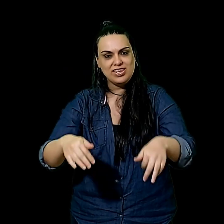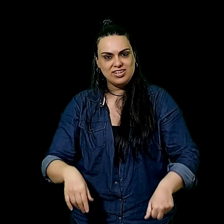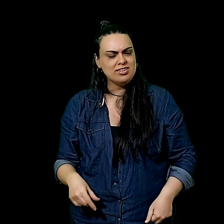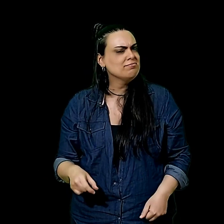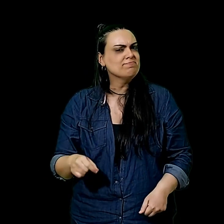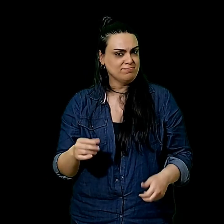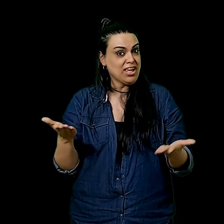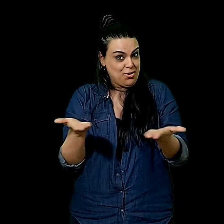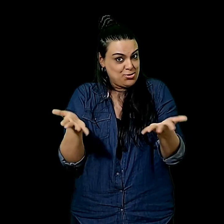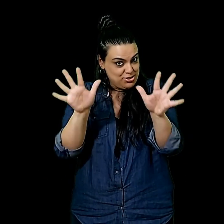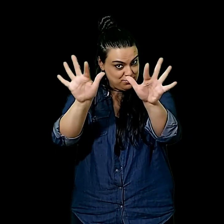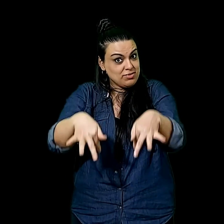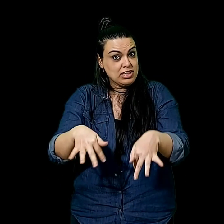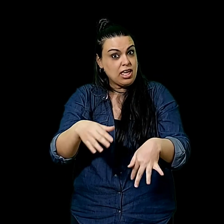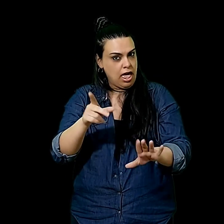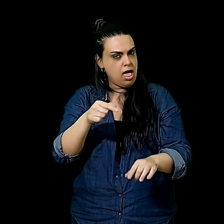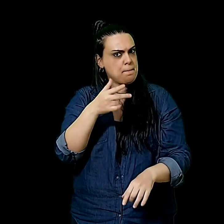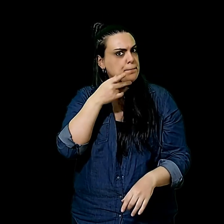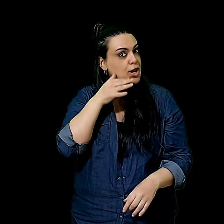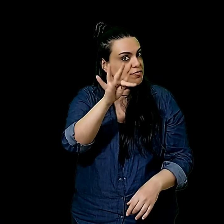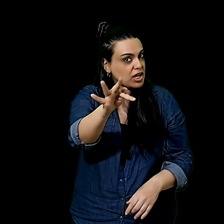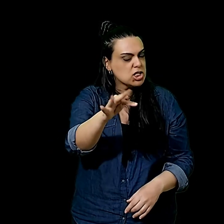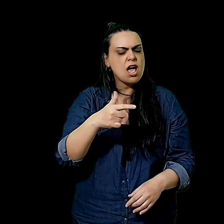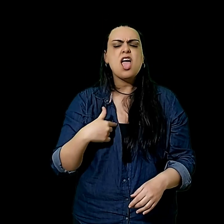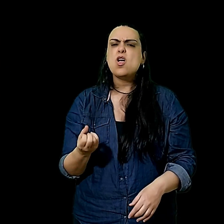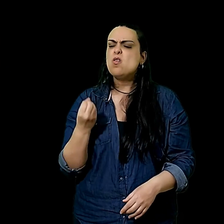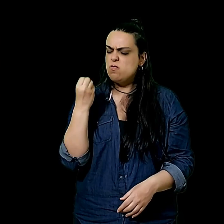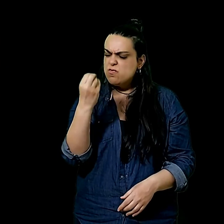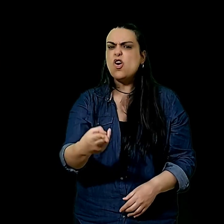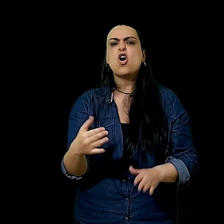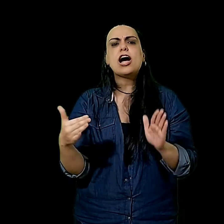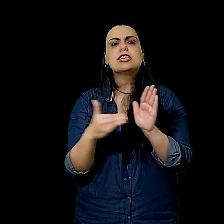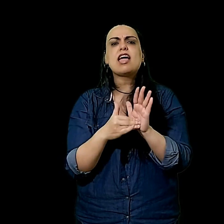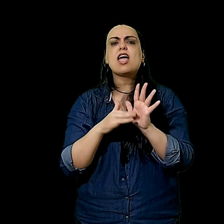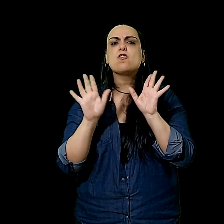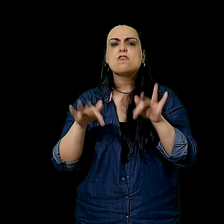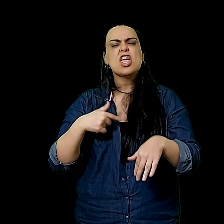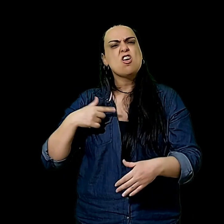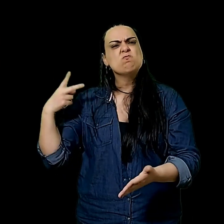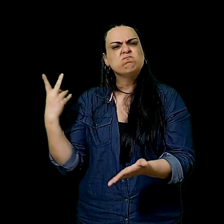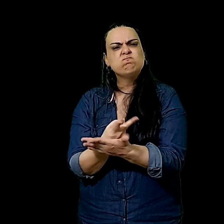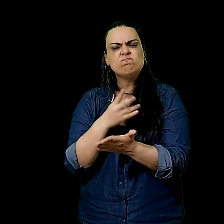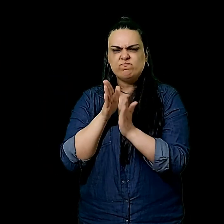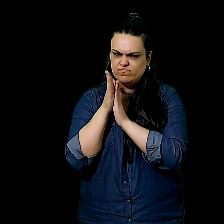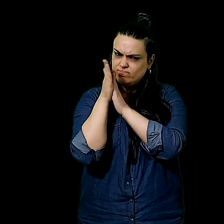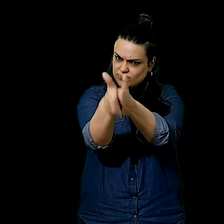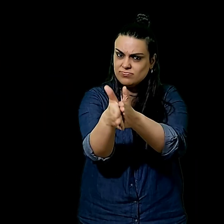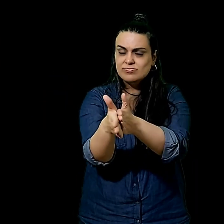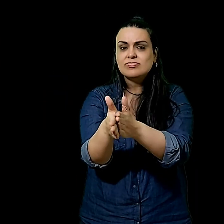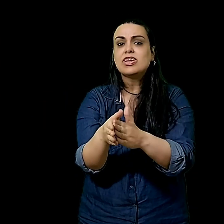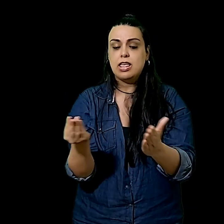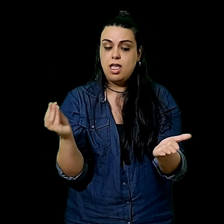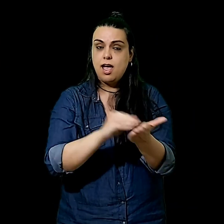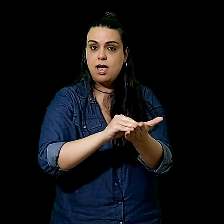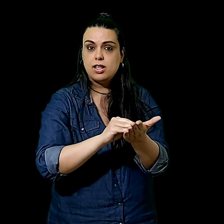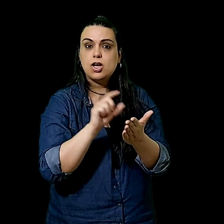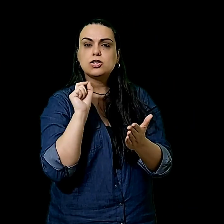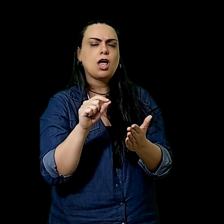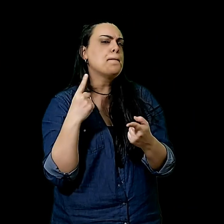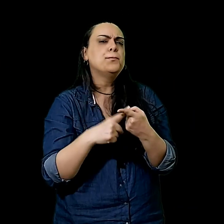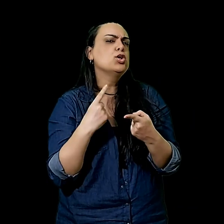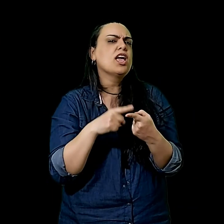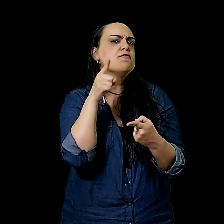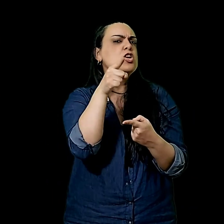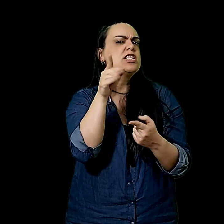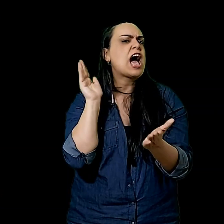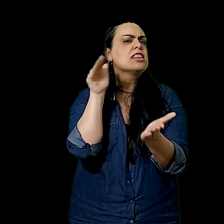a temática de hoje, que é altamente profética. Eu vou até o fim. E anote aí como referência o porquê